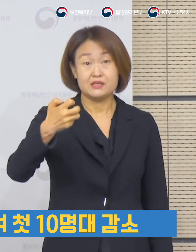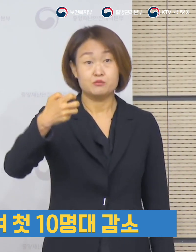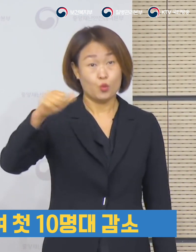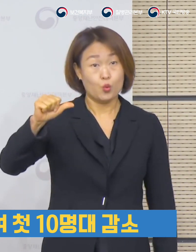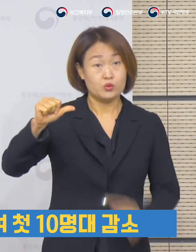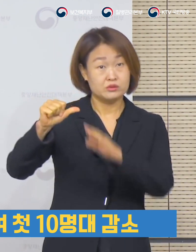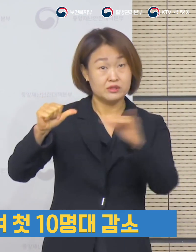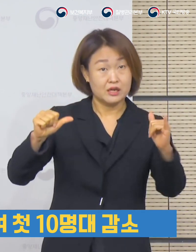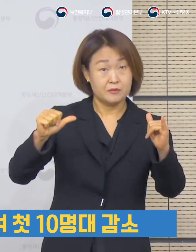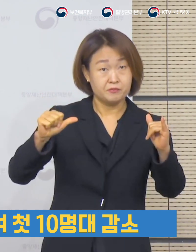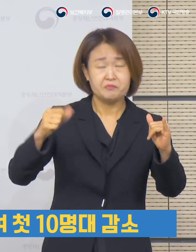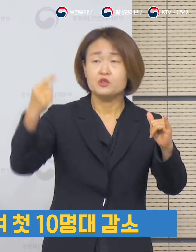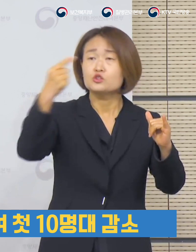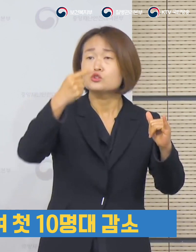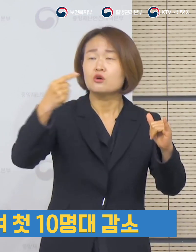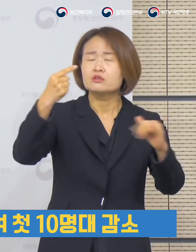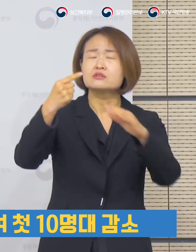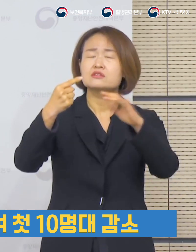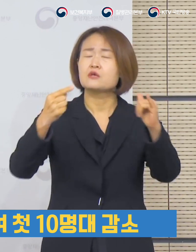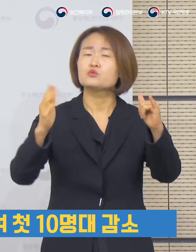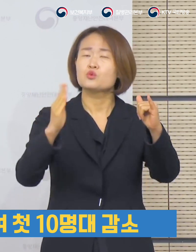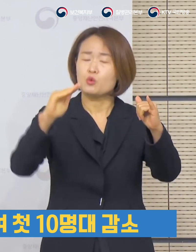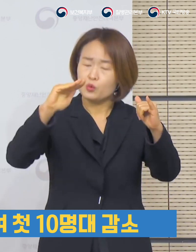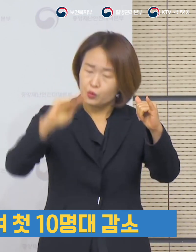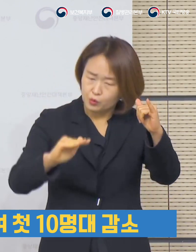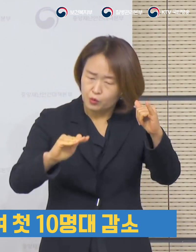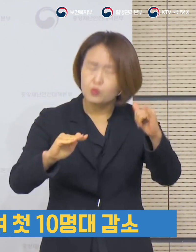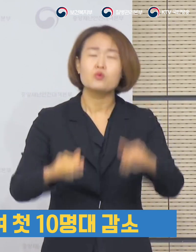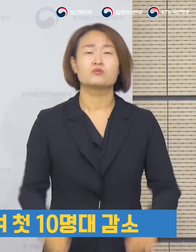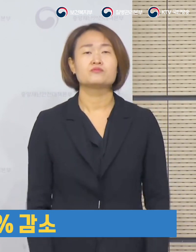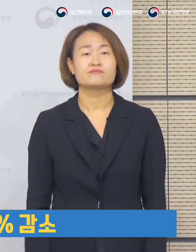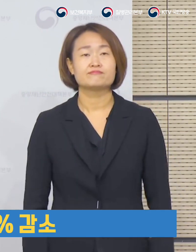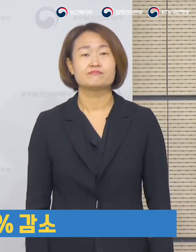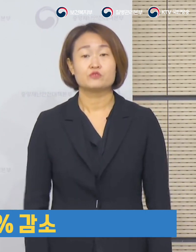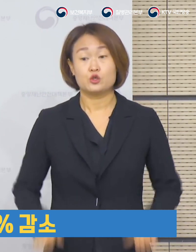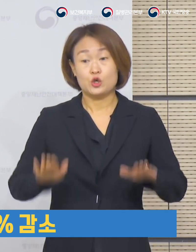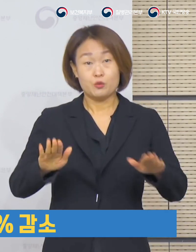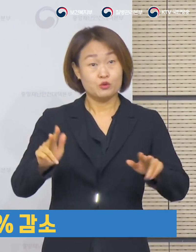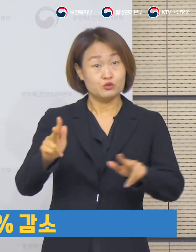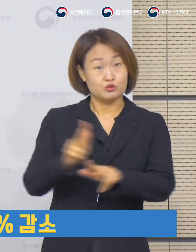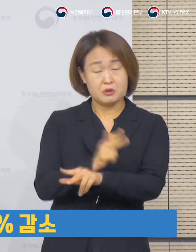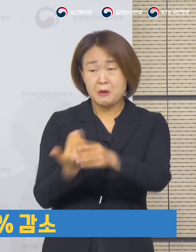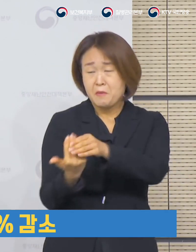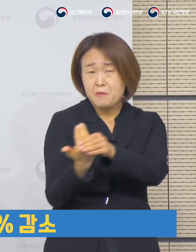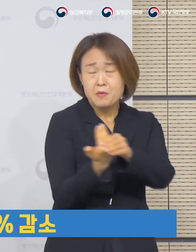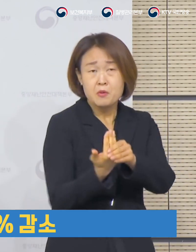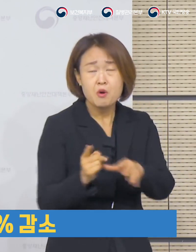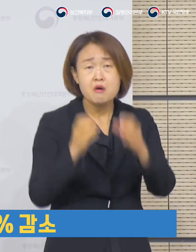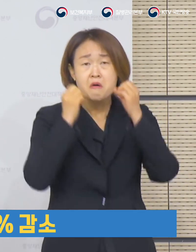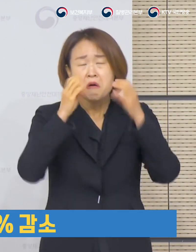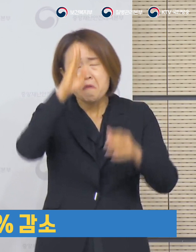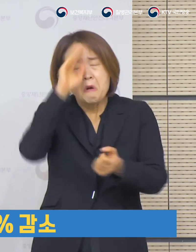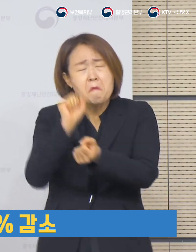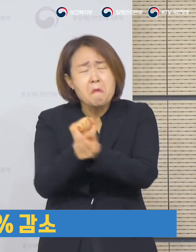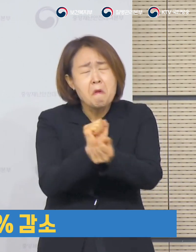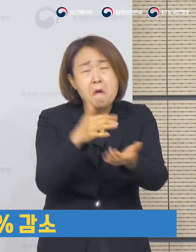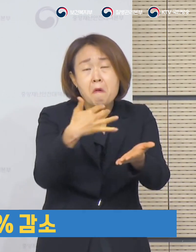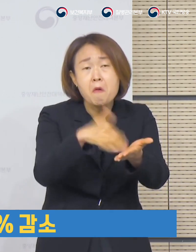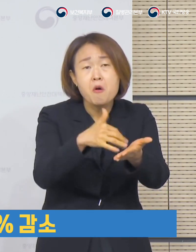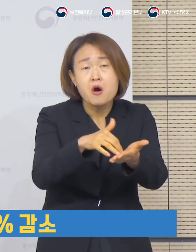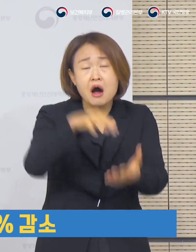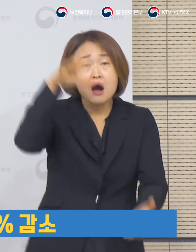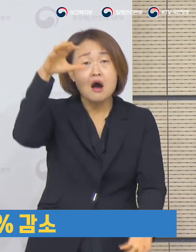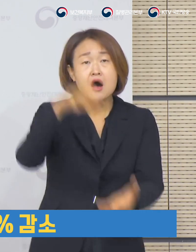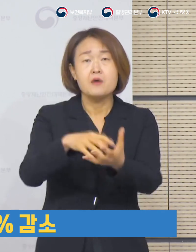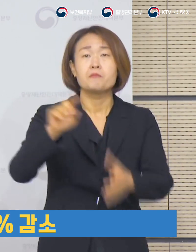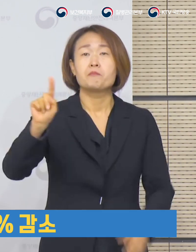985명으로 1000명 이하로 감소하였습니다. 이번 주 중에 발생한 신규 확진 환자 수는